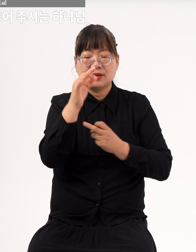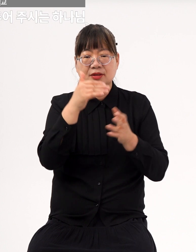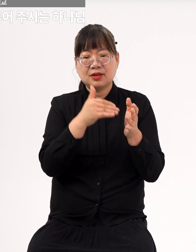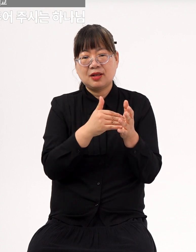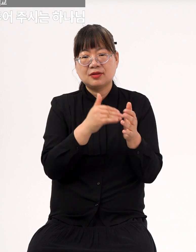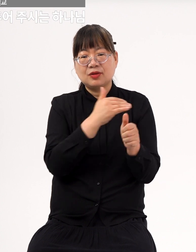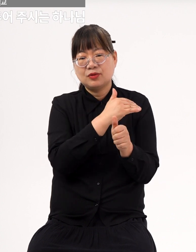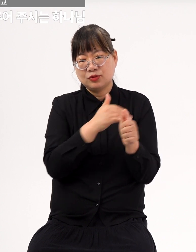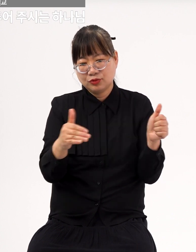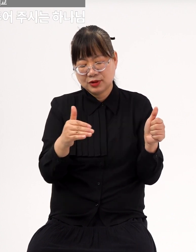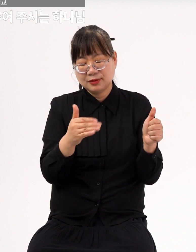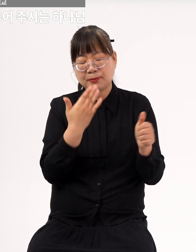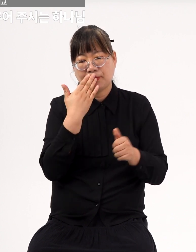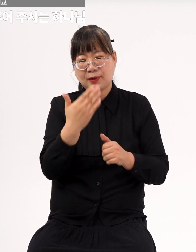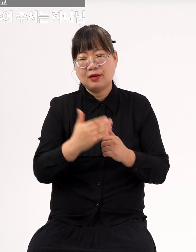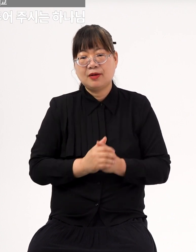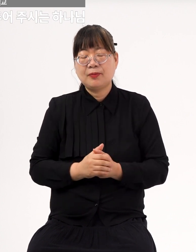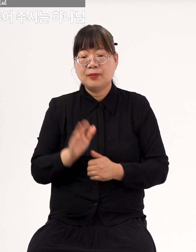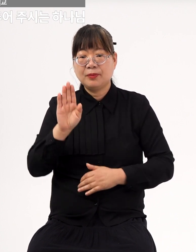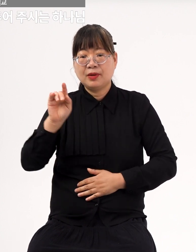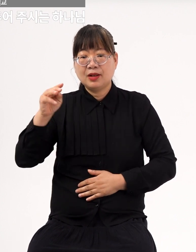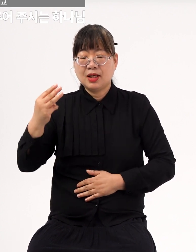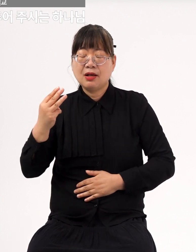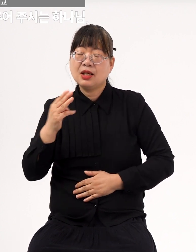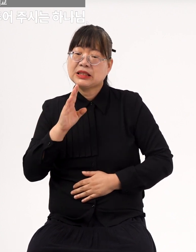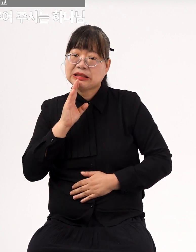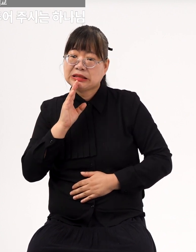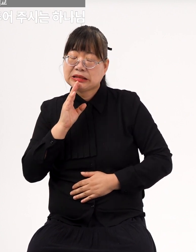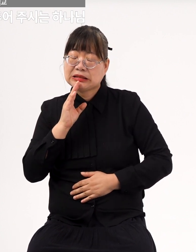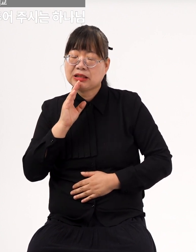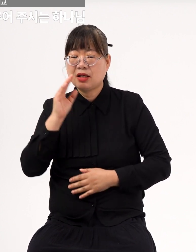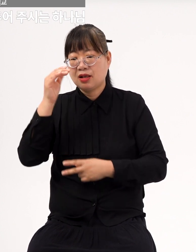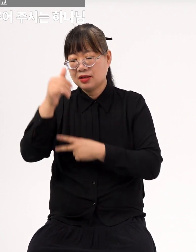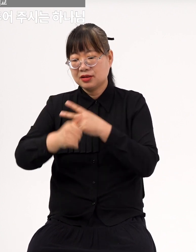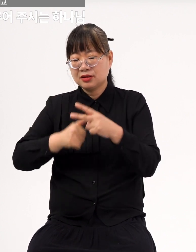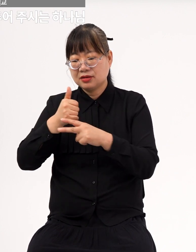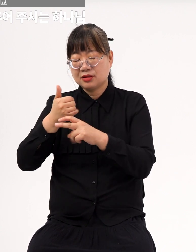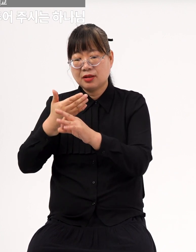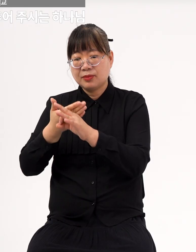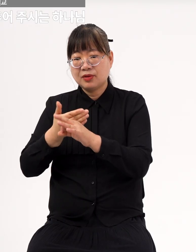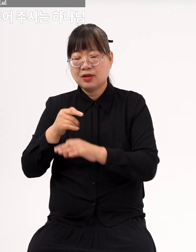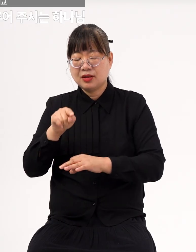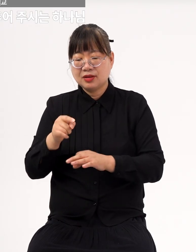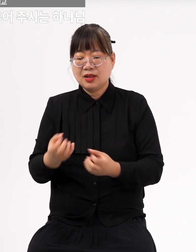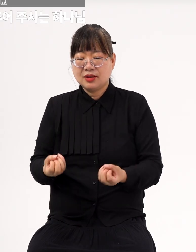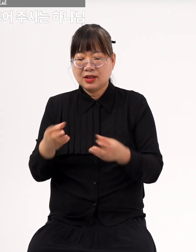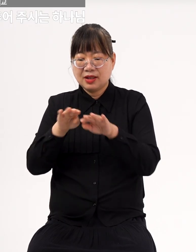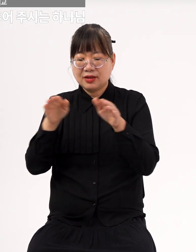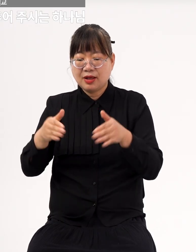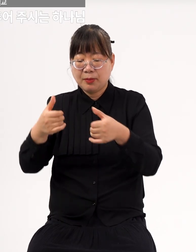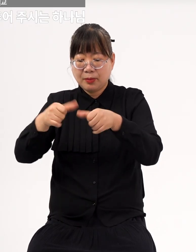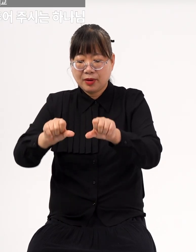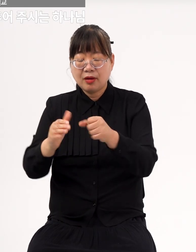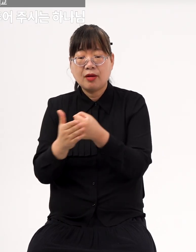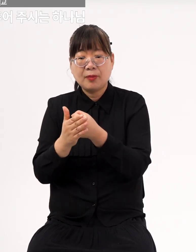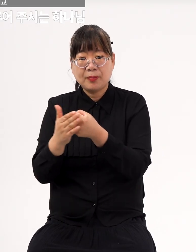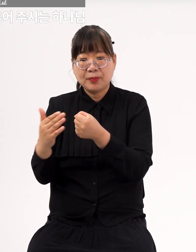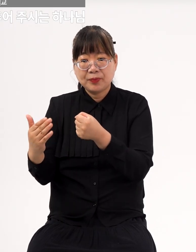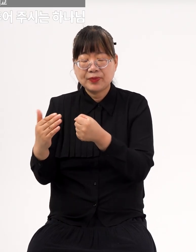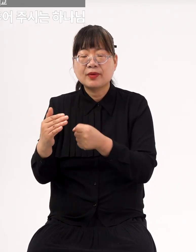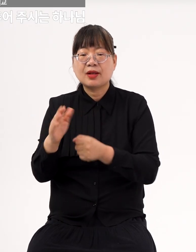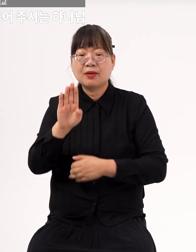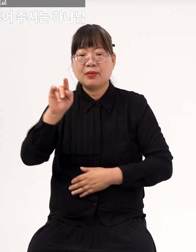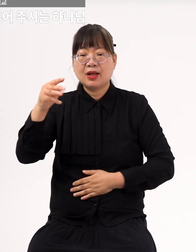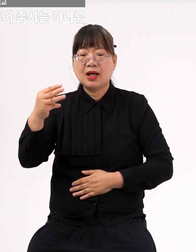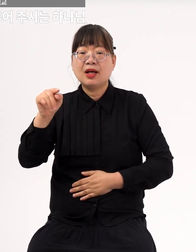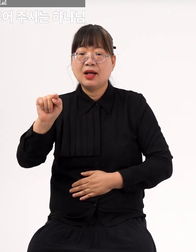아침까지 죽임을 당하리라. 바알이 과연 신일진데 그의 제단을 파괴하였은즉